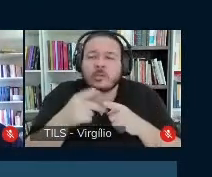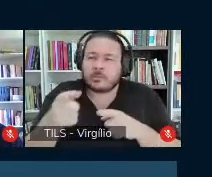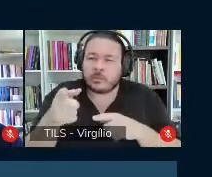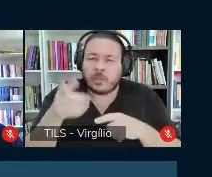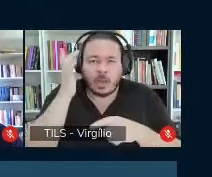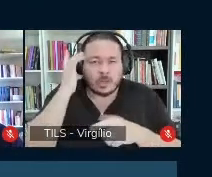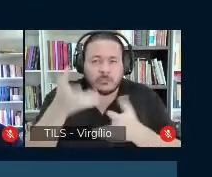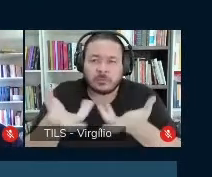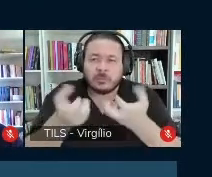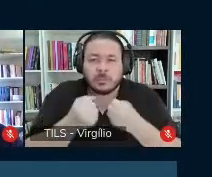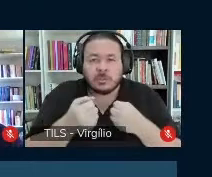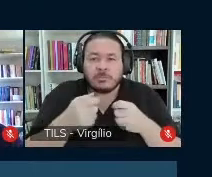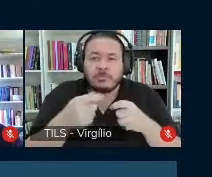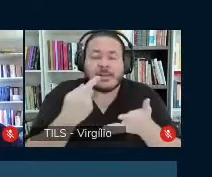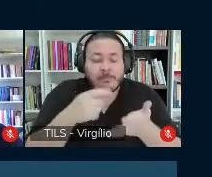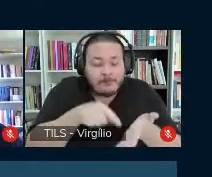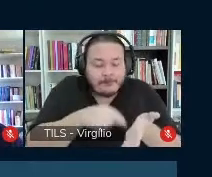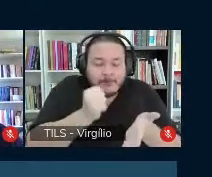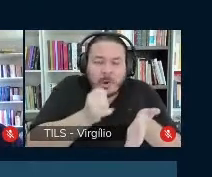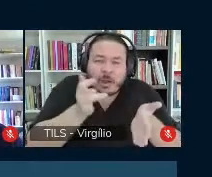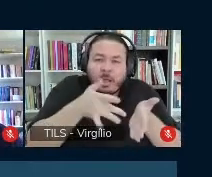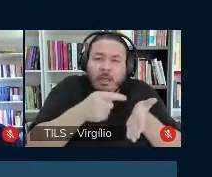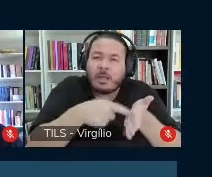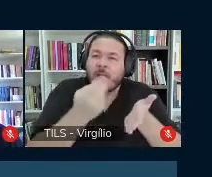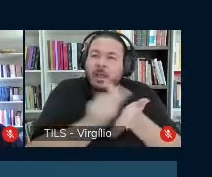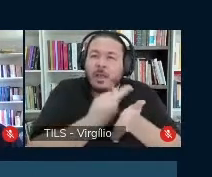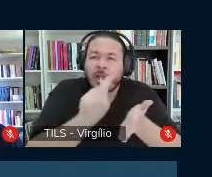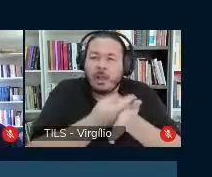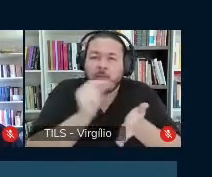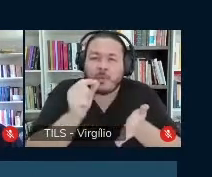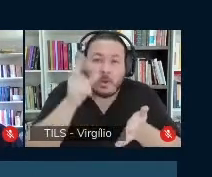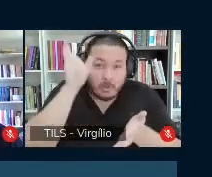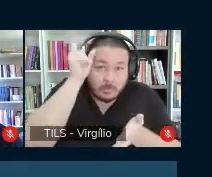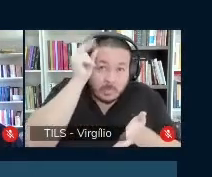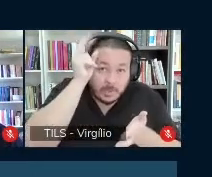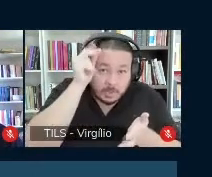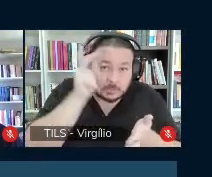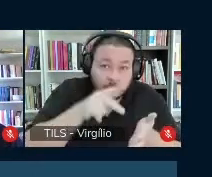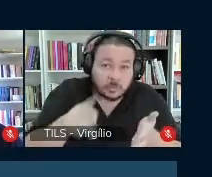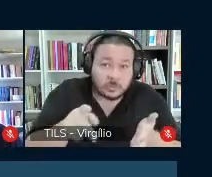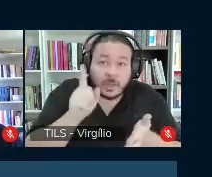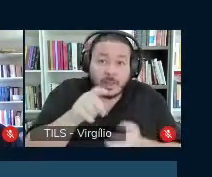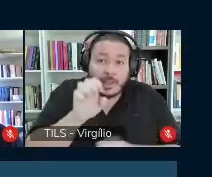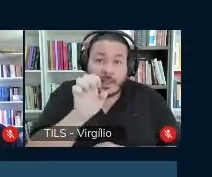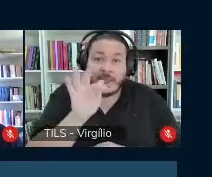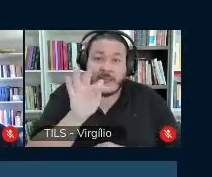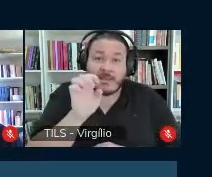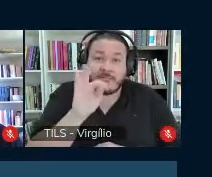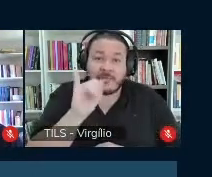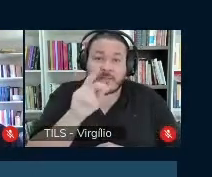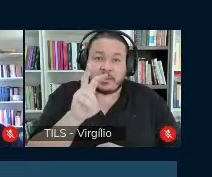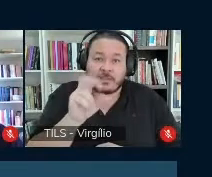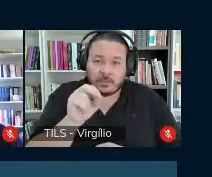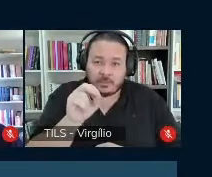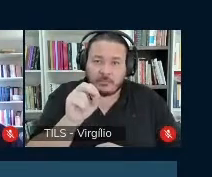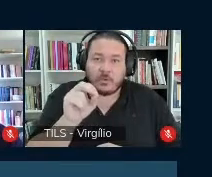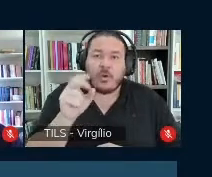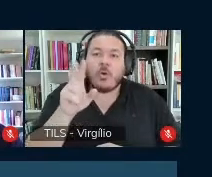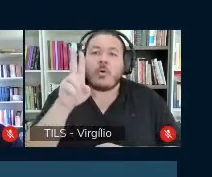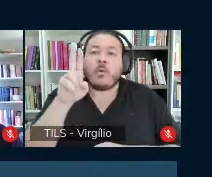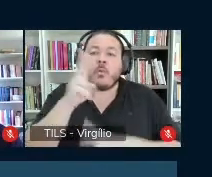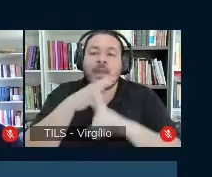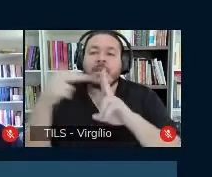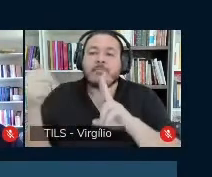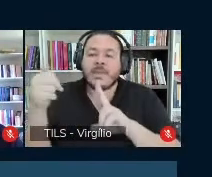ter recebido esse erro também, que põe que a professora Beth Lopes Lastorina Andrade é membro efetivo externo UNB-LIP. Está